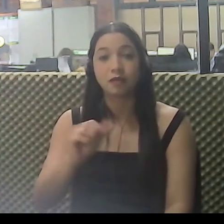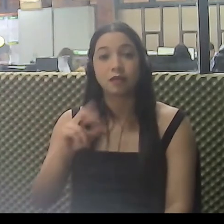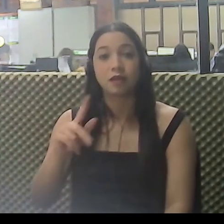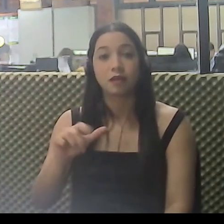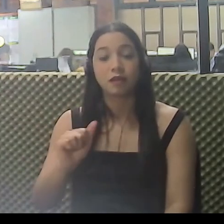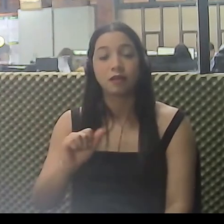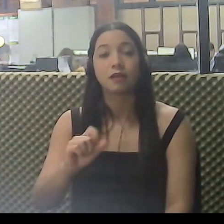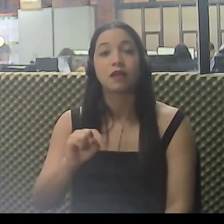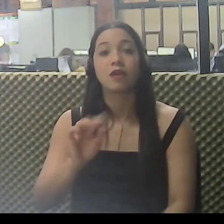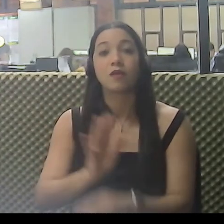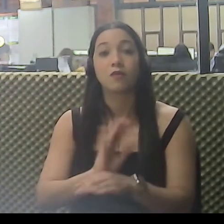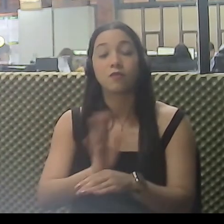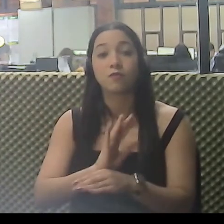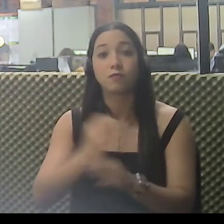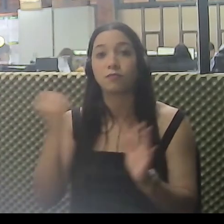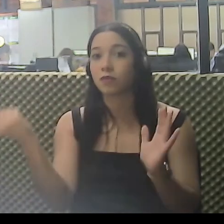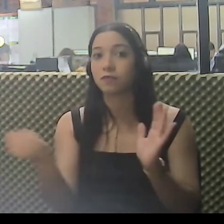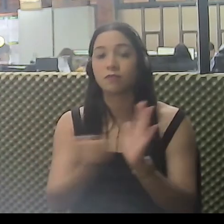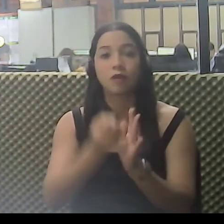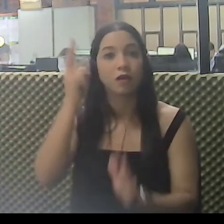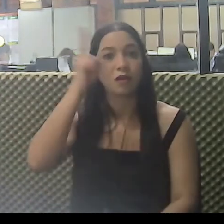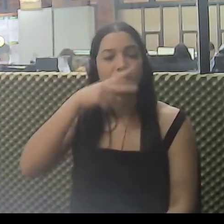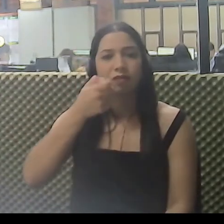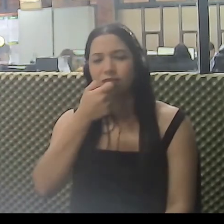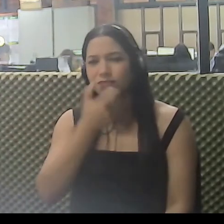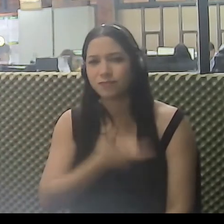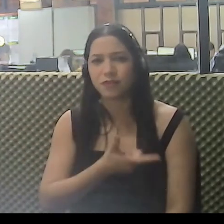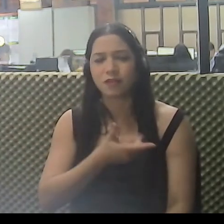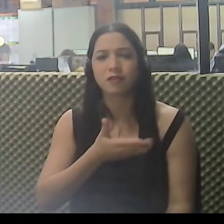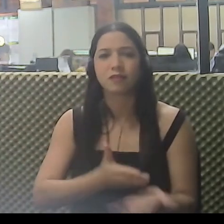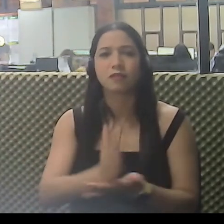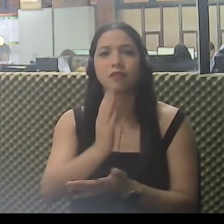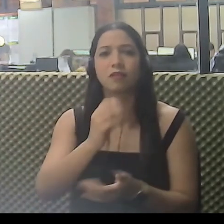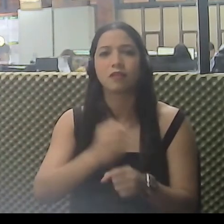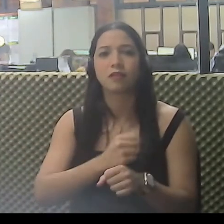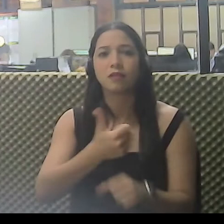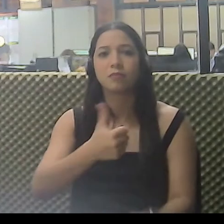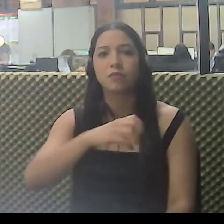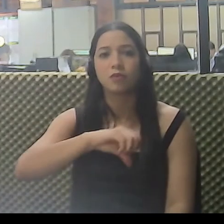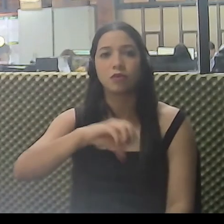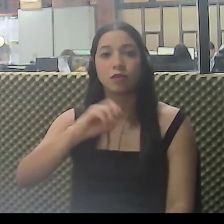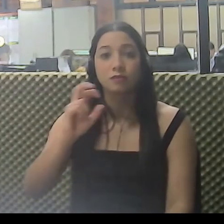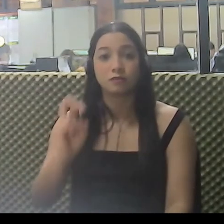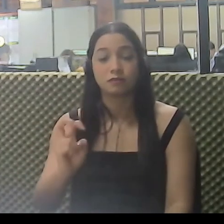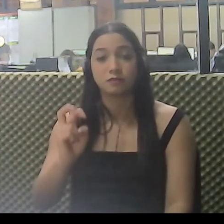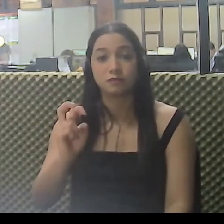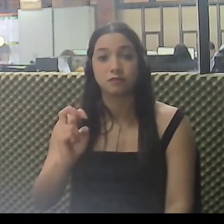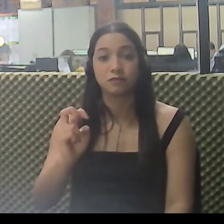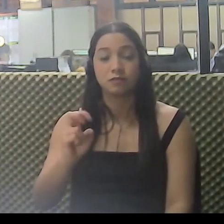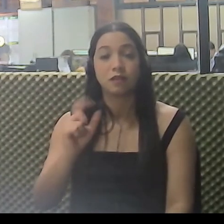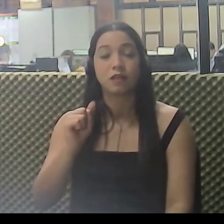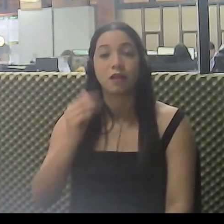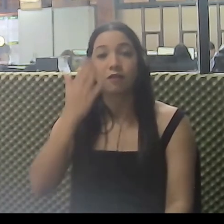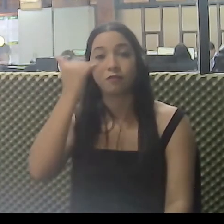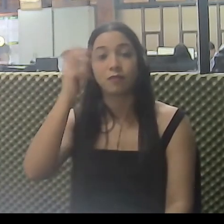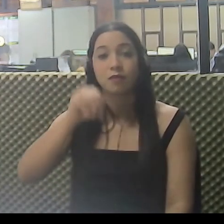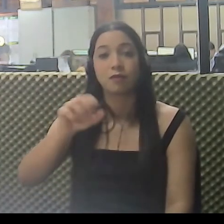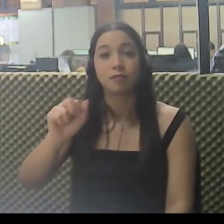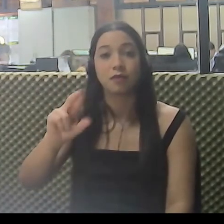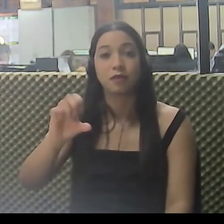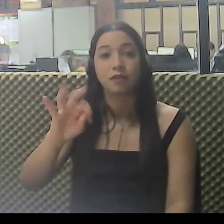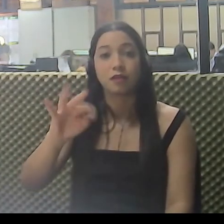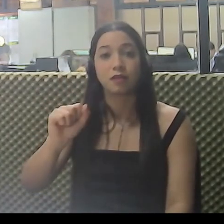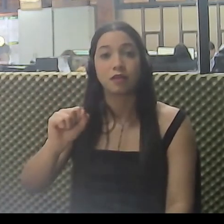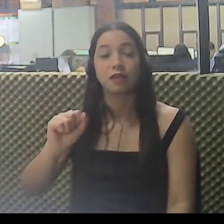Trata-se de um filme com enredo histórico e satírico, lançado no ano de 1995. É estrelado por Marieta Severo